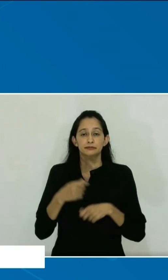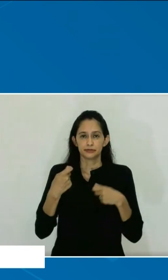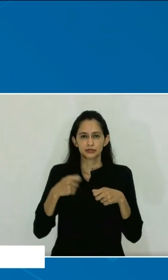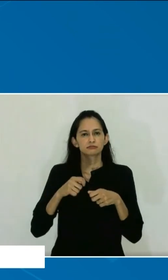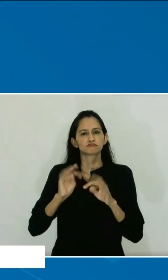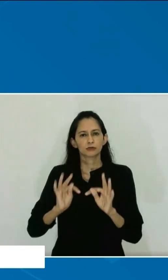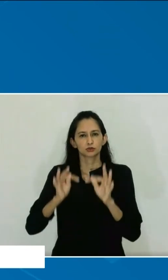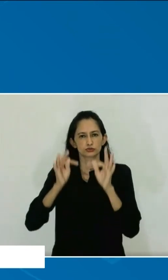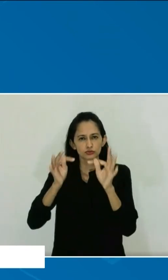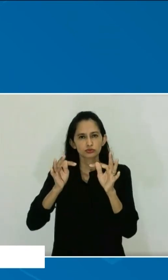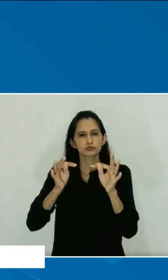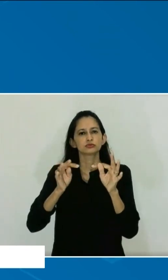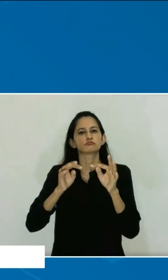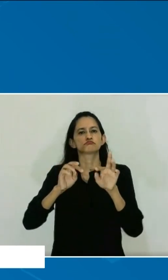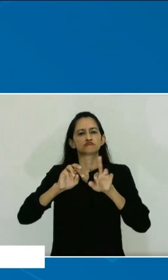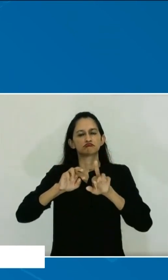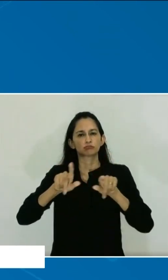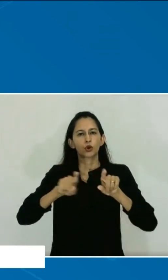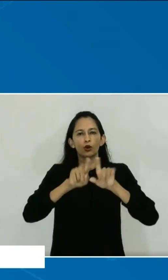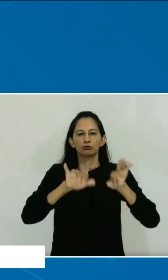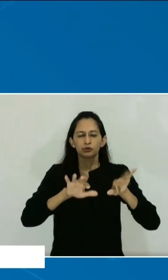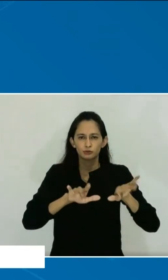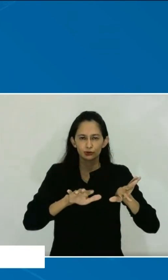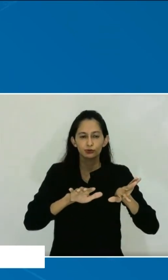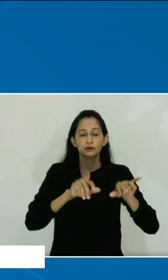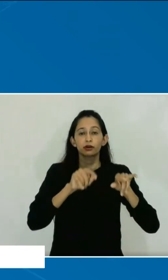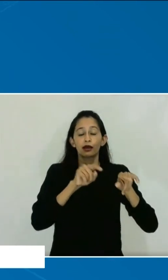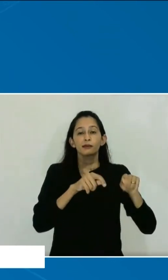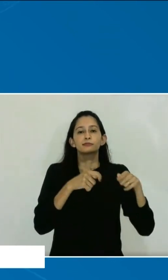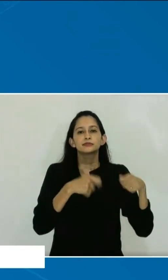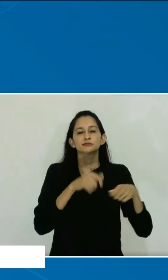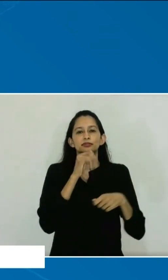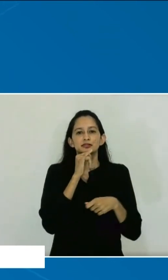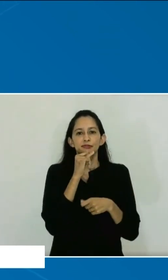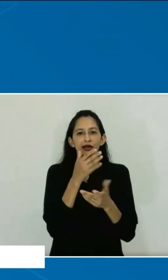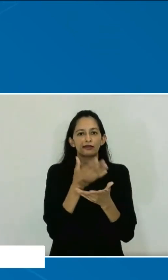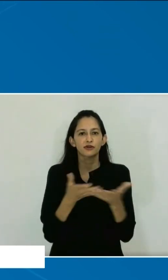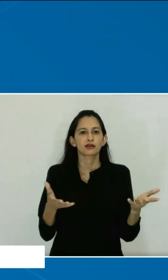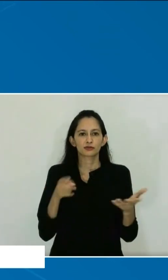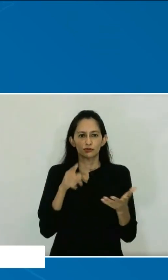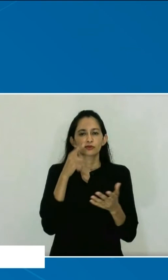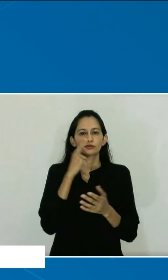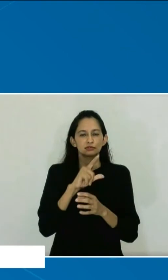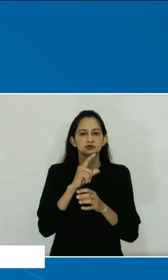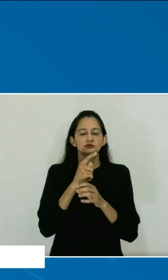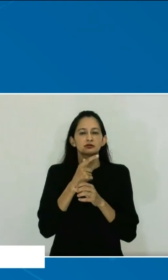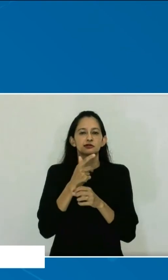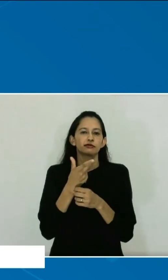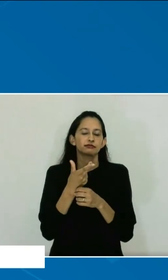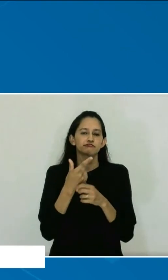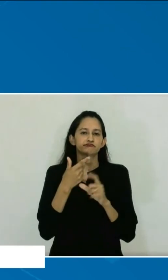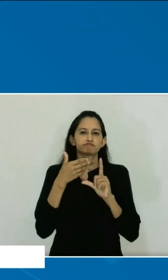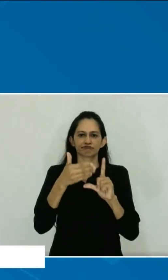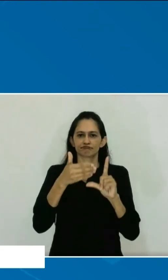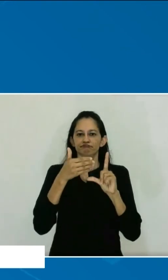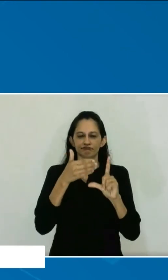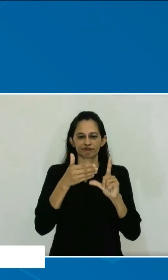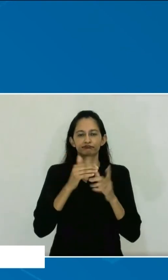tecnologia da informação, para proporcionar, por exemplo, eventos como esse, né? Que nós